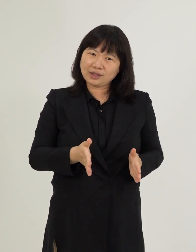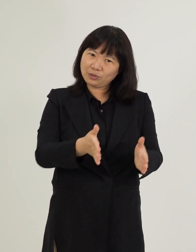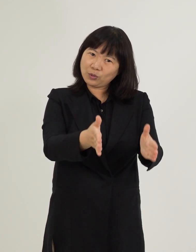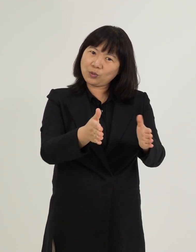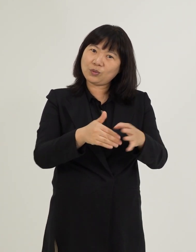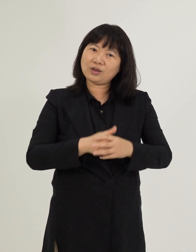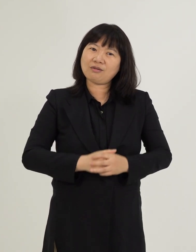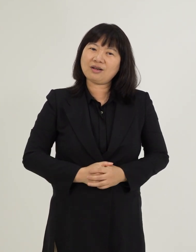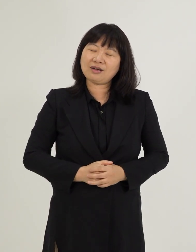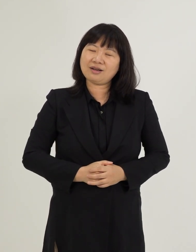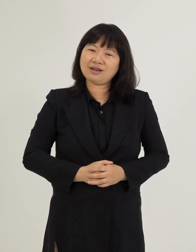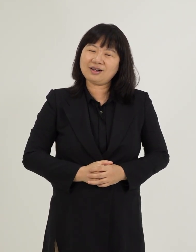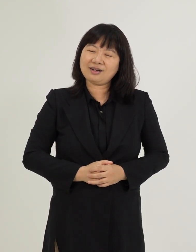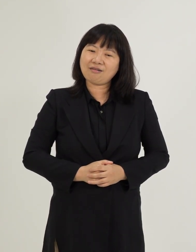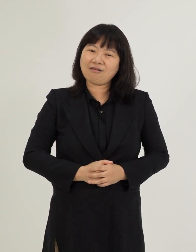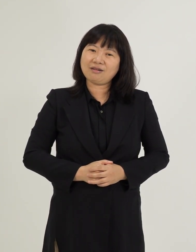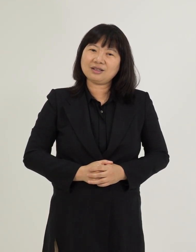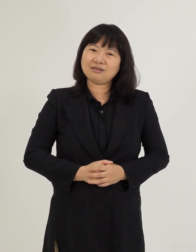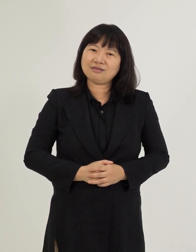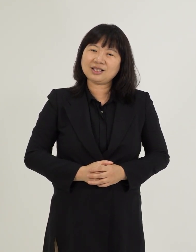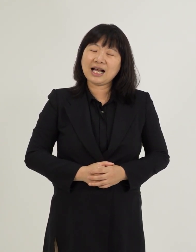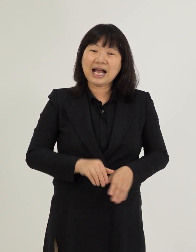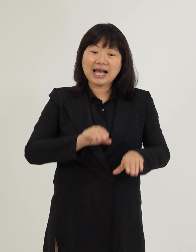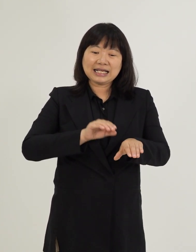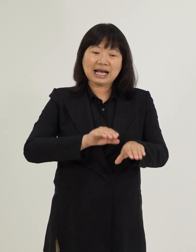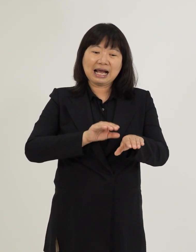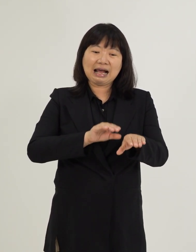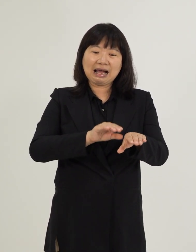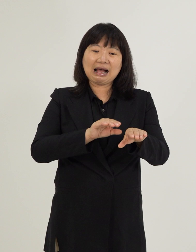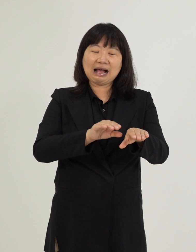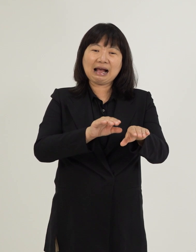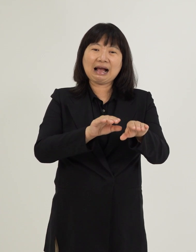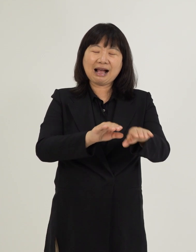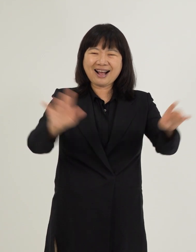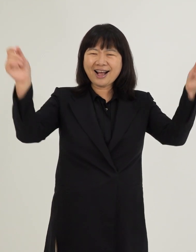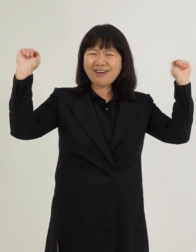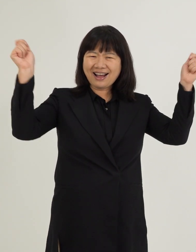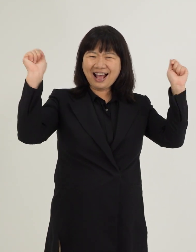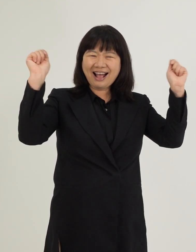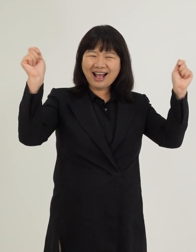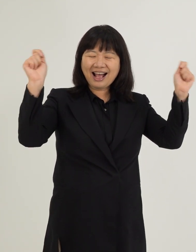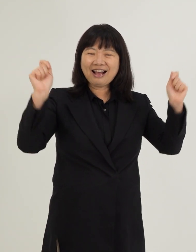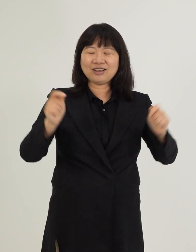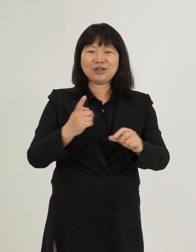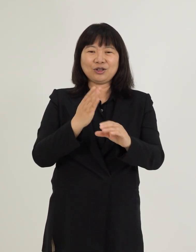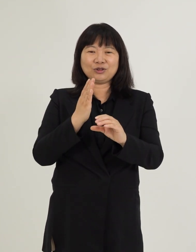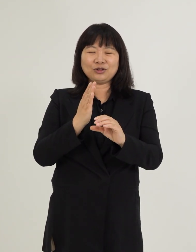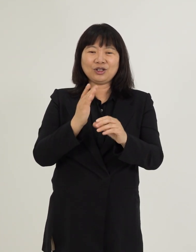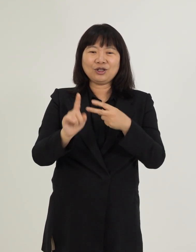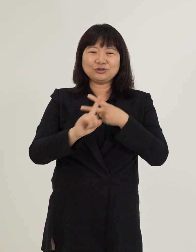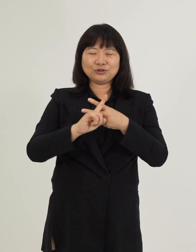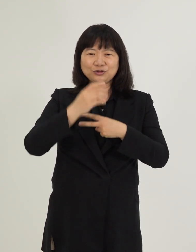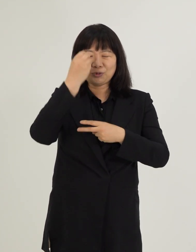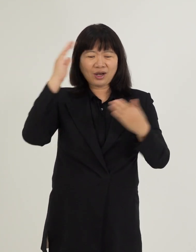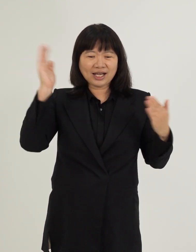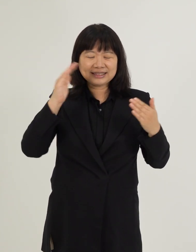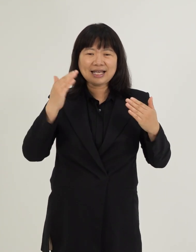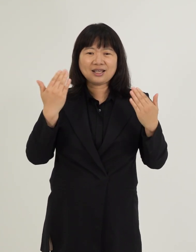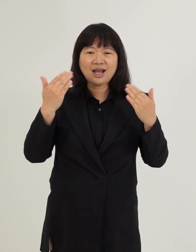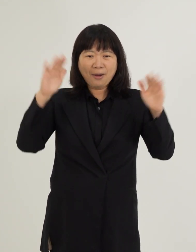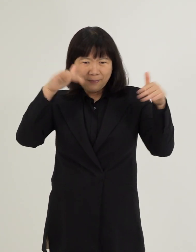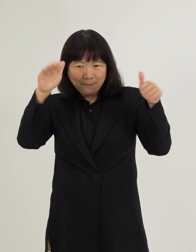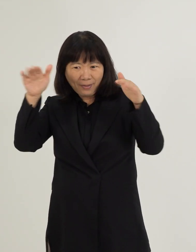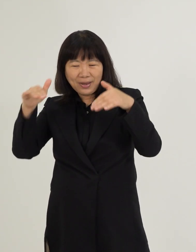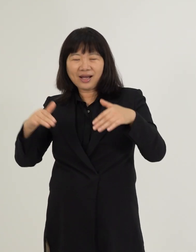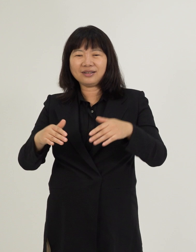마포대로로 카프레이드를 벌이고 중고생들 수업 시간인데도 막 동원해가지고 태극기